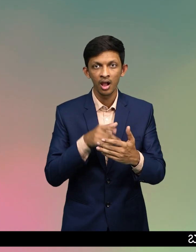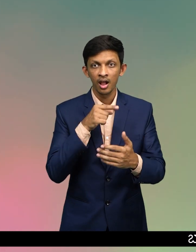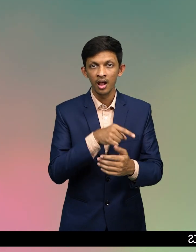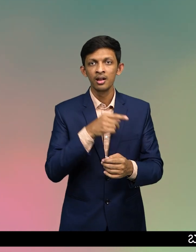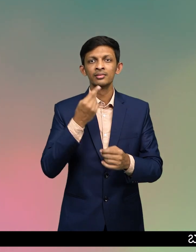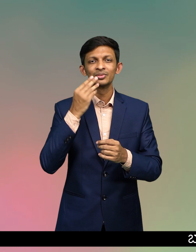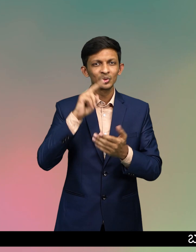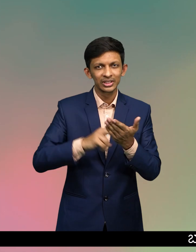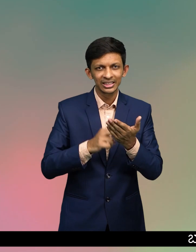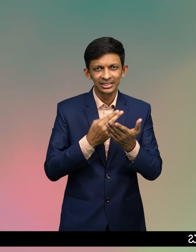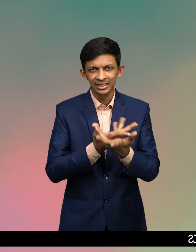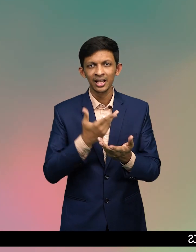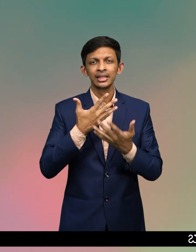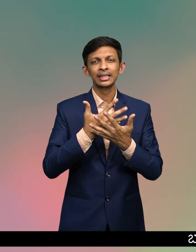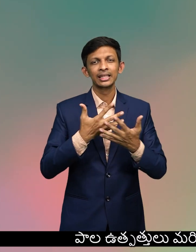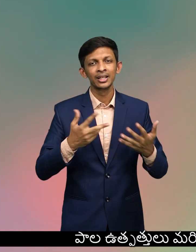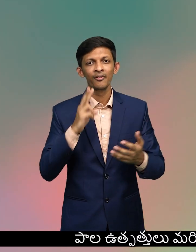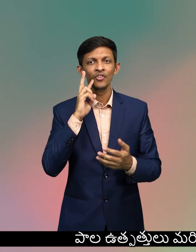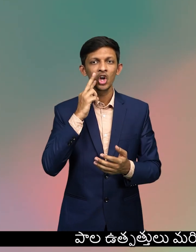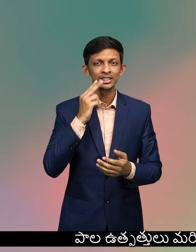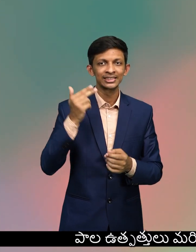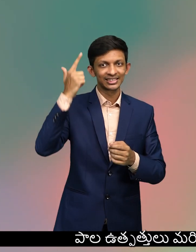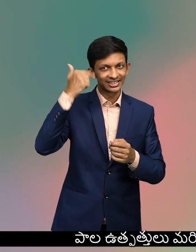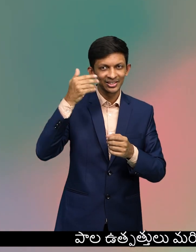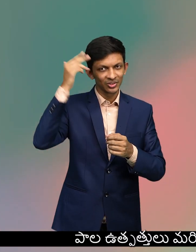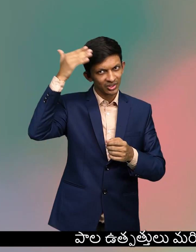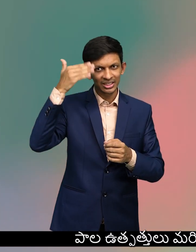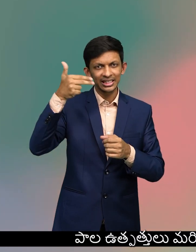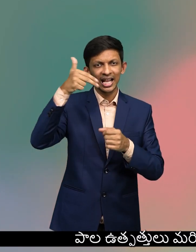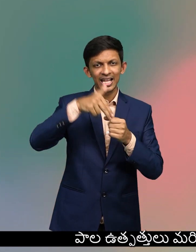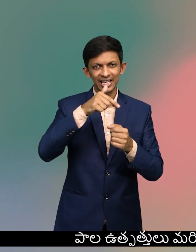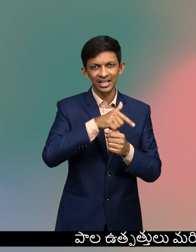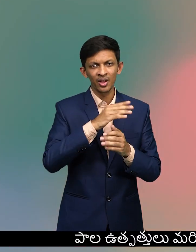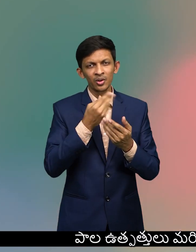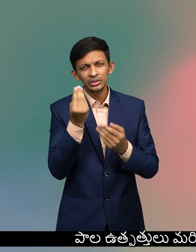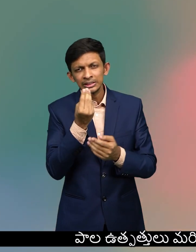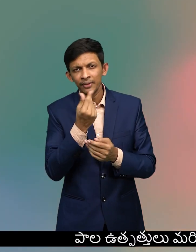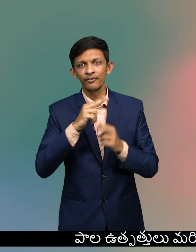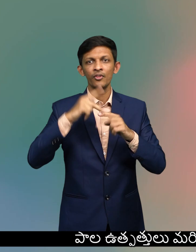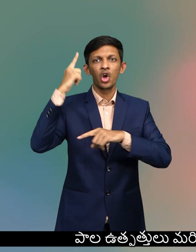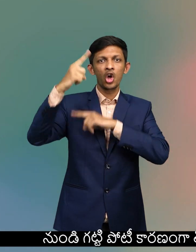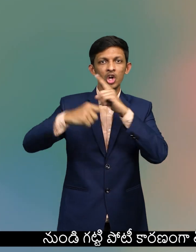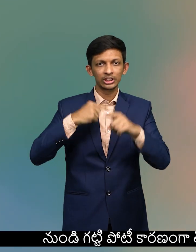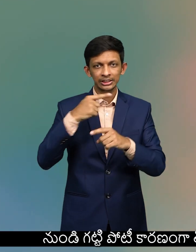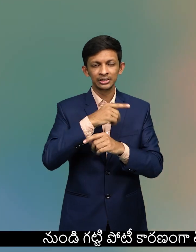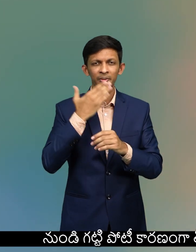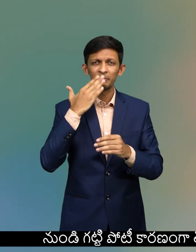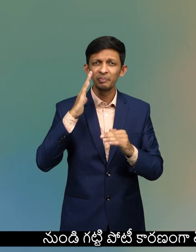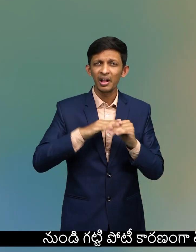బ్యాటరీలు, టైర్లు, పాల ఉత్పత్తులు మరియు కూరగాయల నూనెలు ఎంఎన్సీల నుండి గట్టి పోటీ